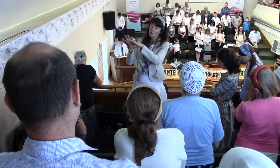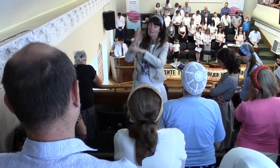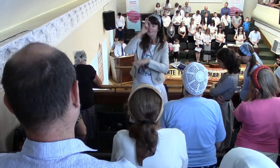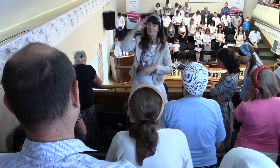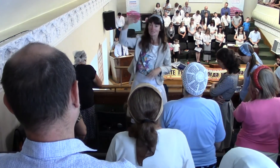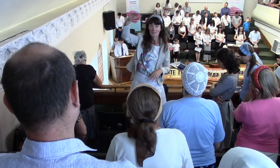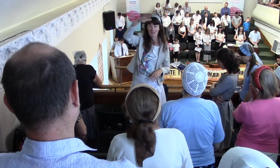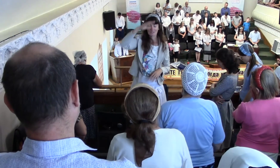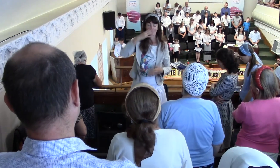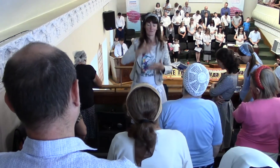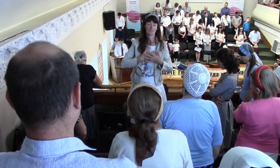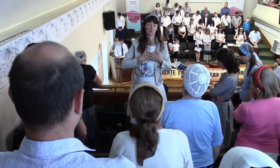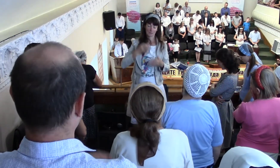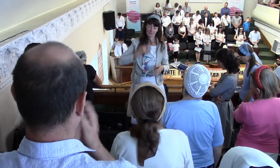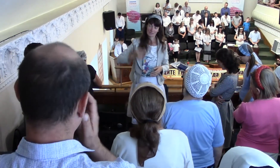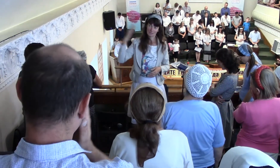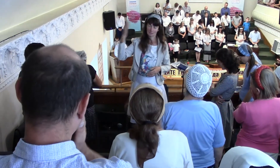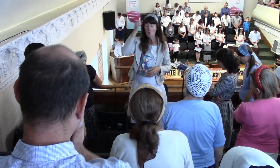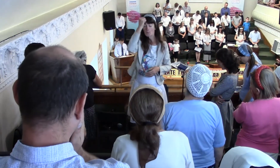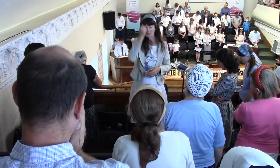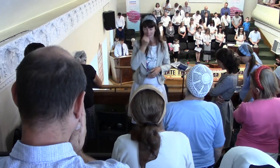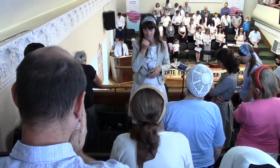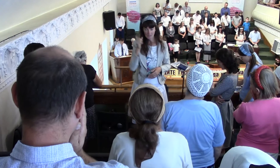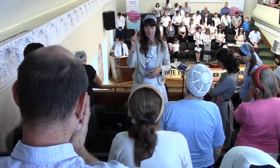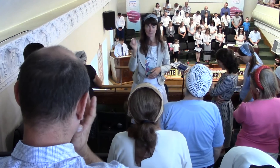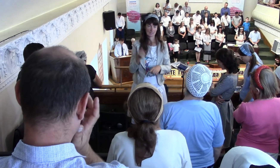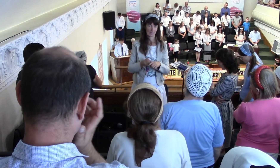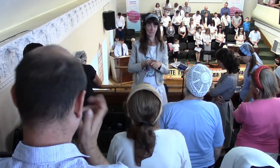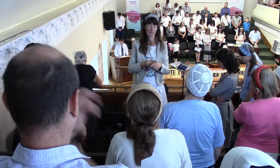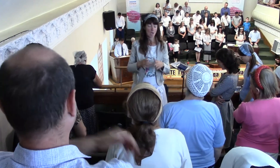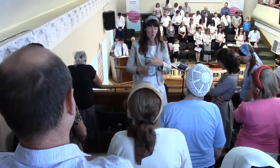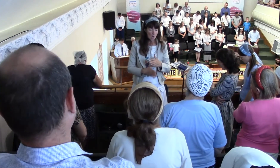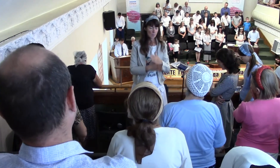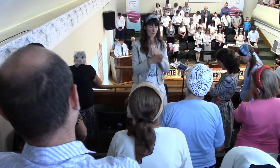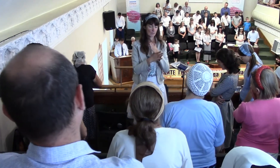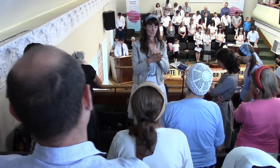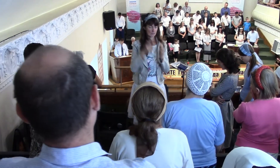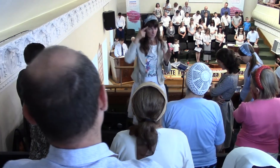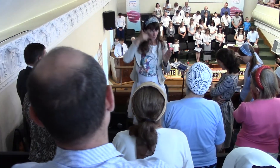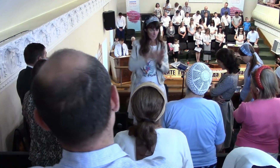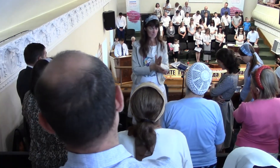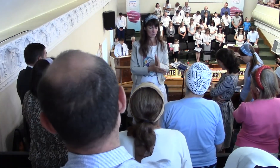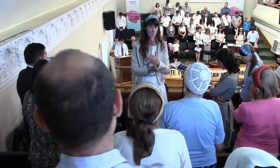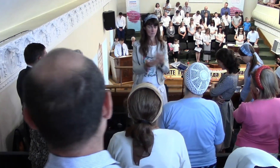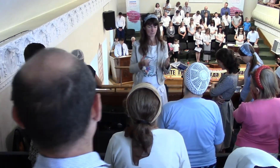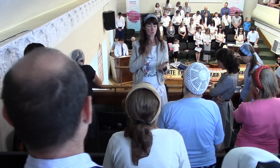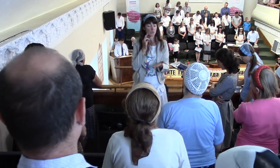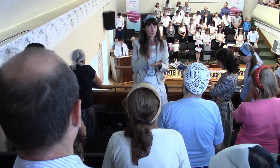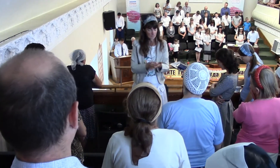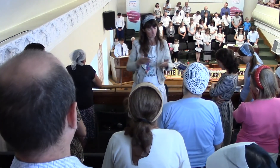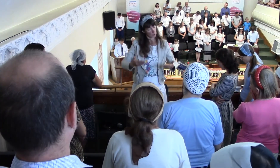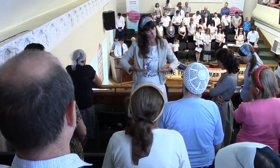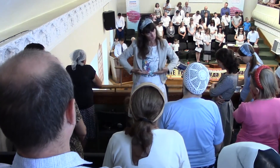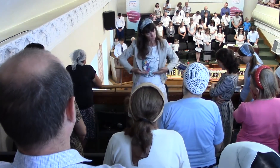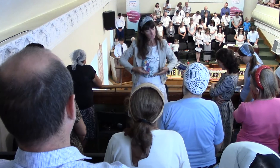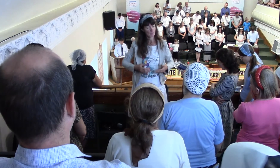Твоего. Мы, Господи, благодарны Тебе за это. И помоги нам осознавать нашу ответственность. Это жить свято. Это жить,